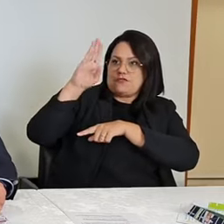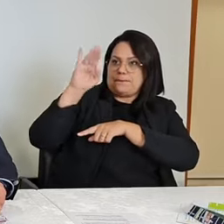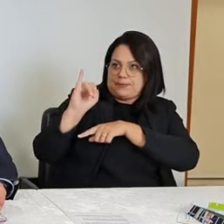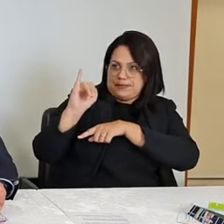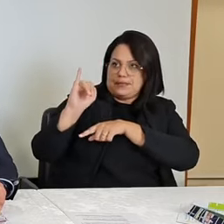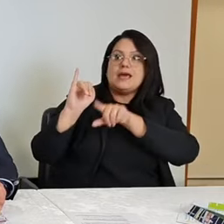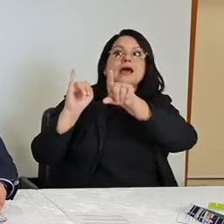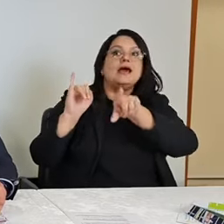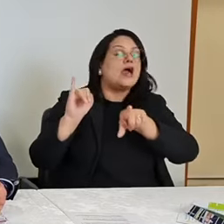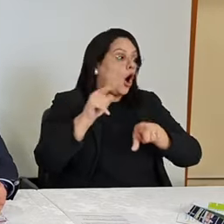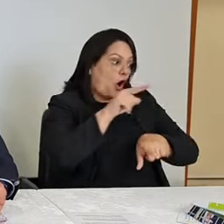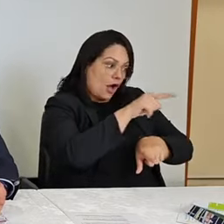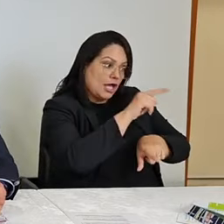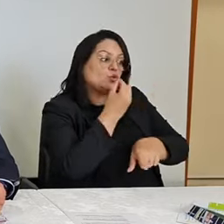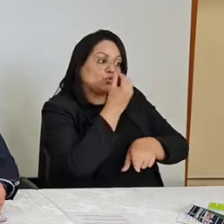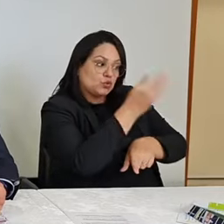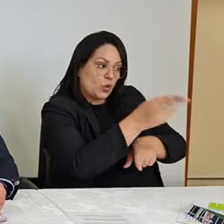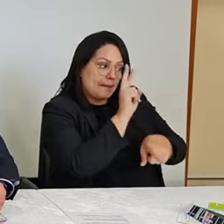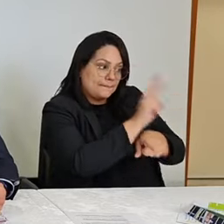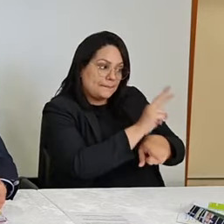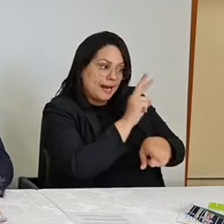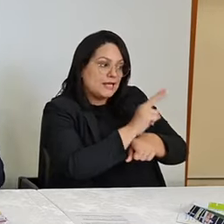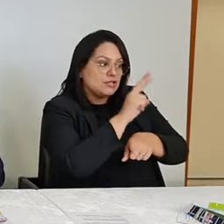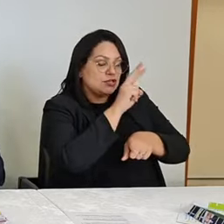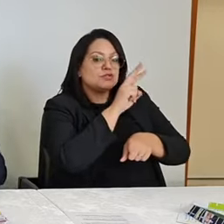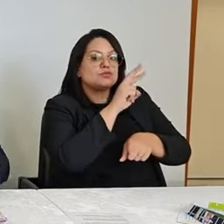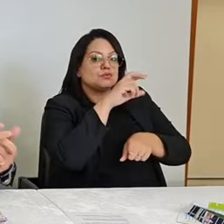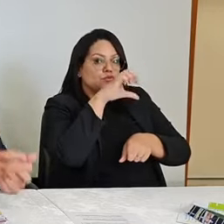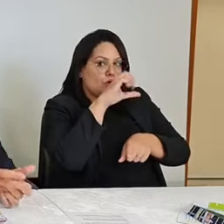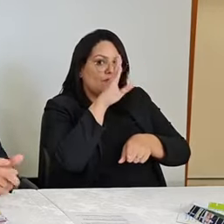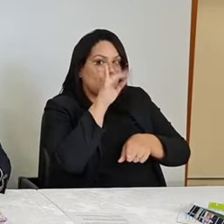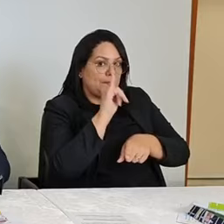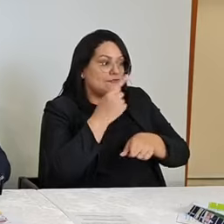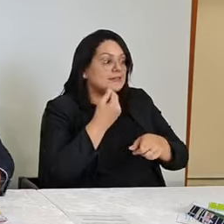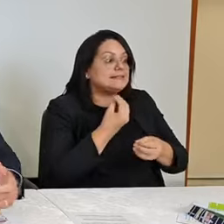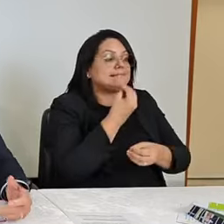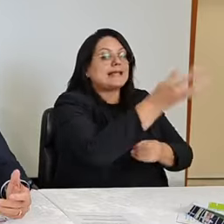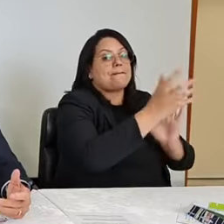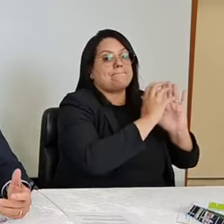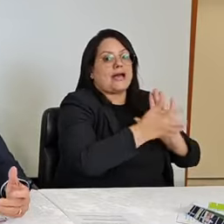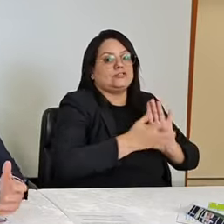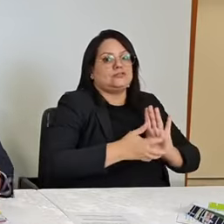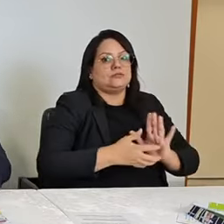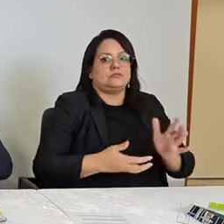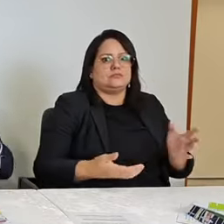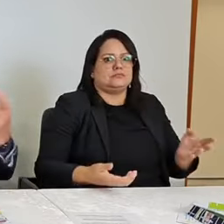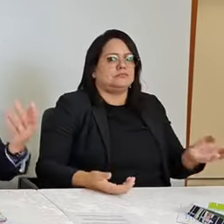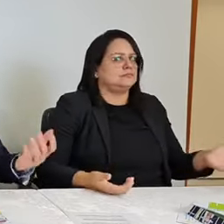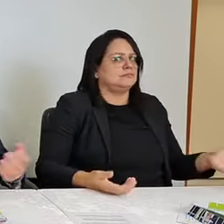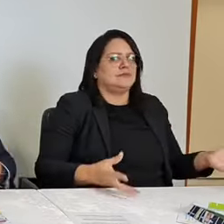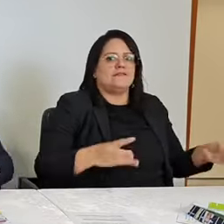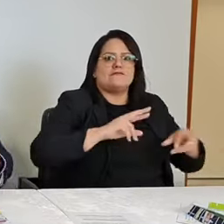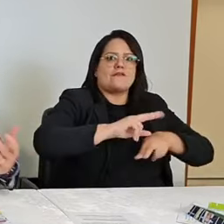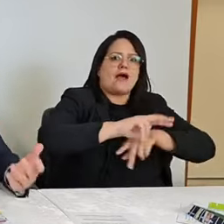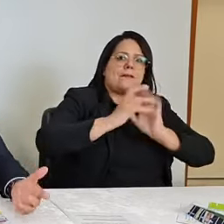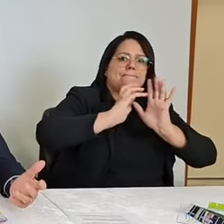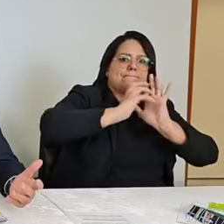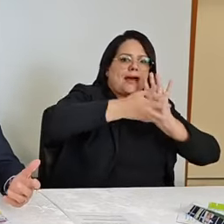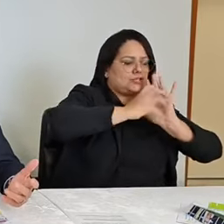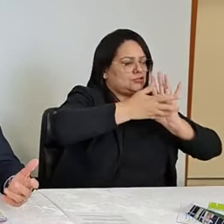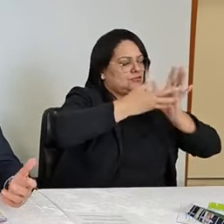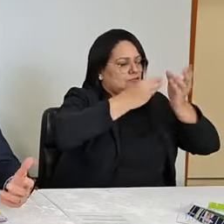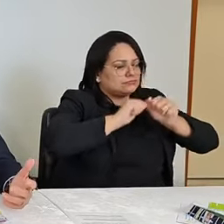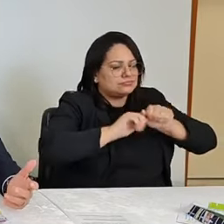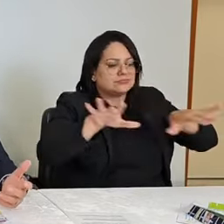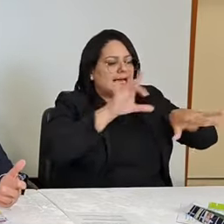na conta de partidos políticos 400 milhões de reais. Isso em troca de apoio aqui dentro, obviamente. E daí os partidos pulverizavam esse